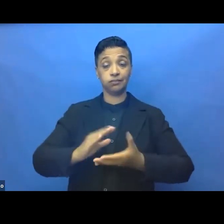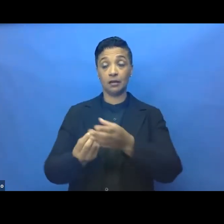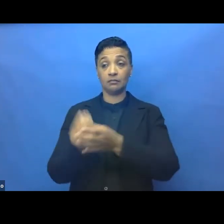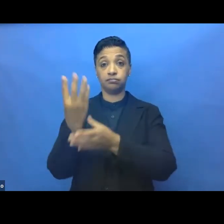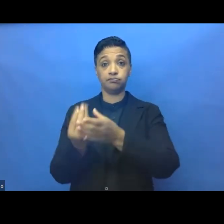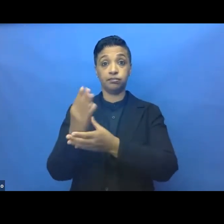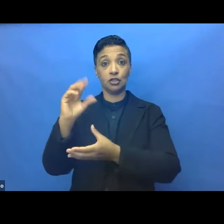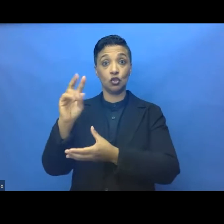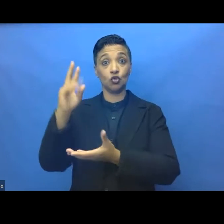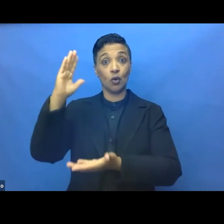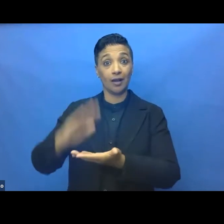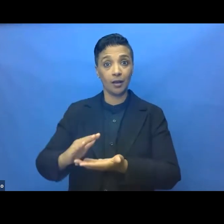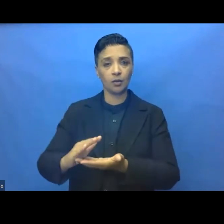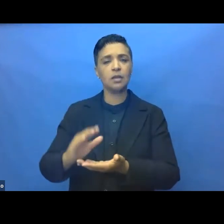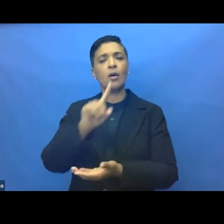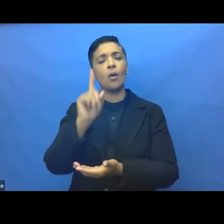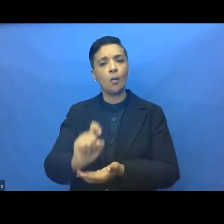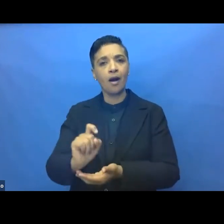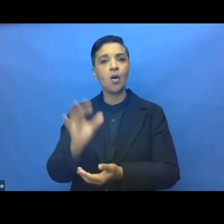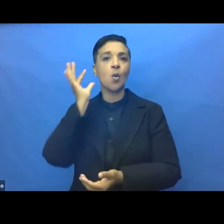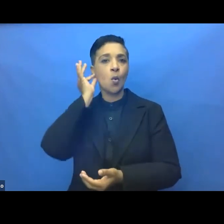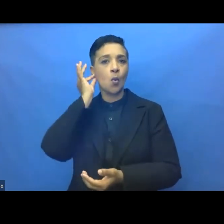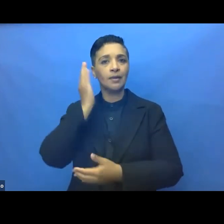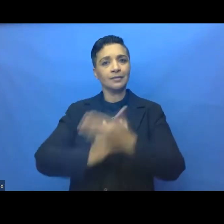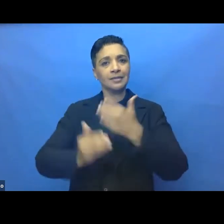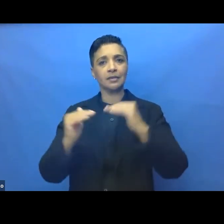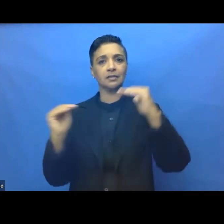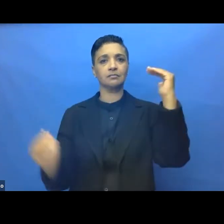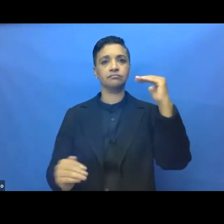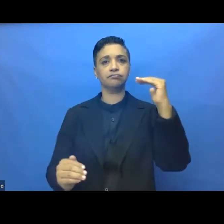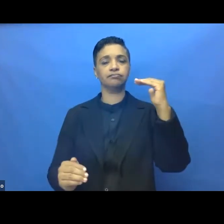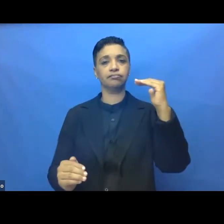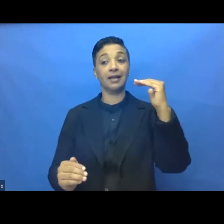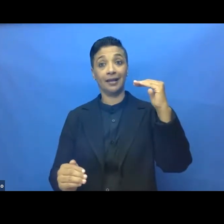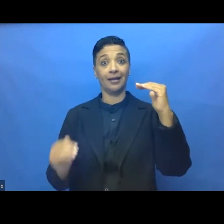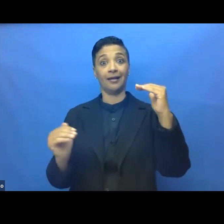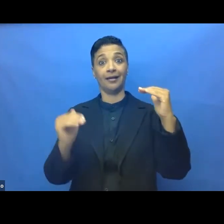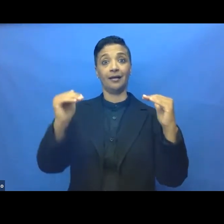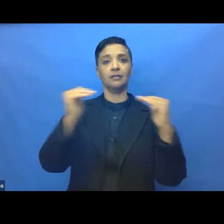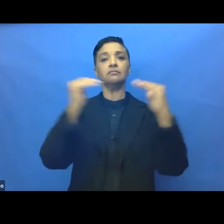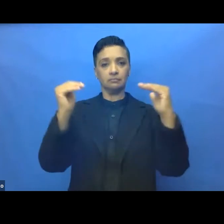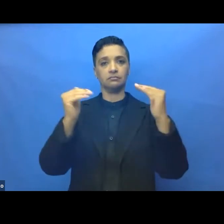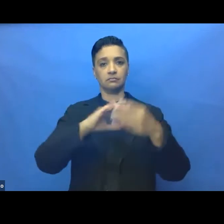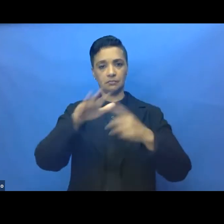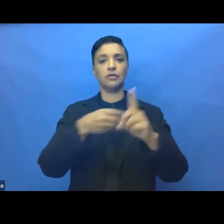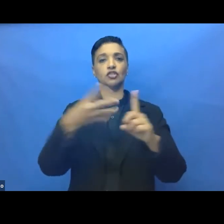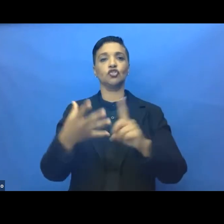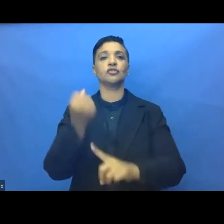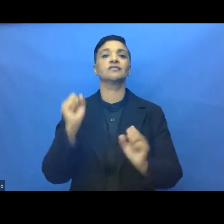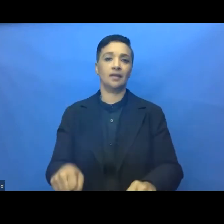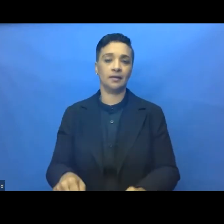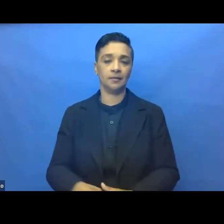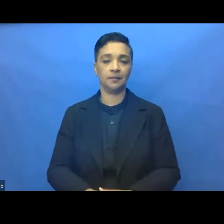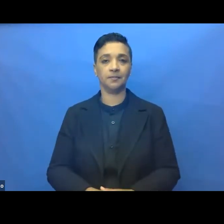Il faut être clair en disant que nous ne pouvons pas faire face efficacement au changement climatique et réduire les risques de